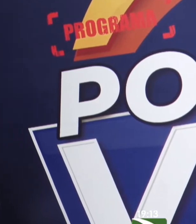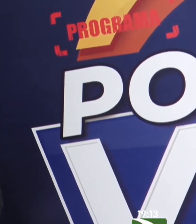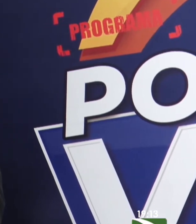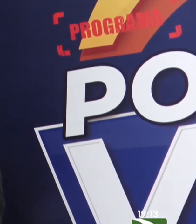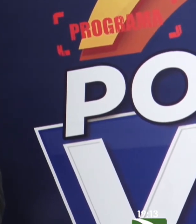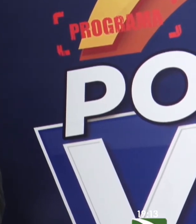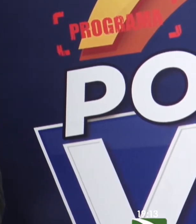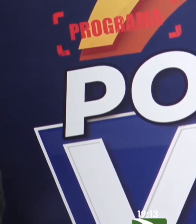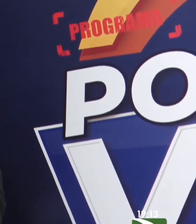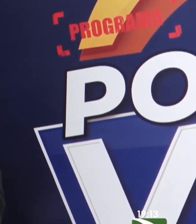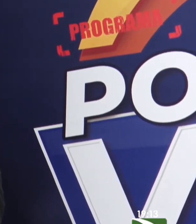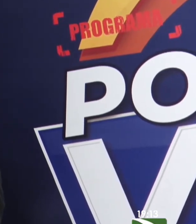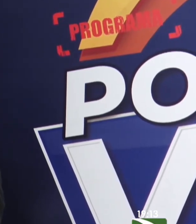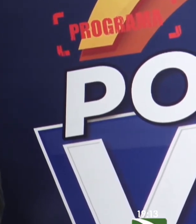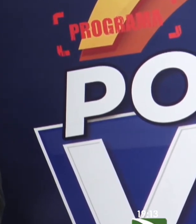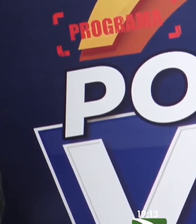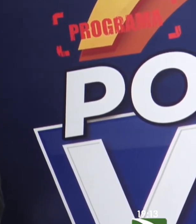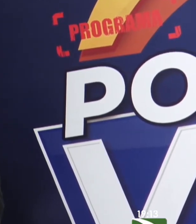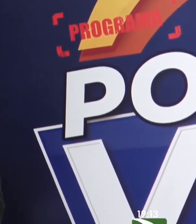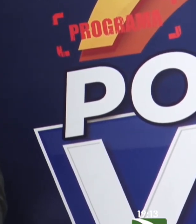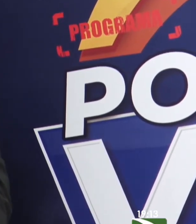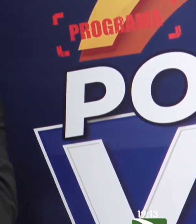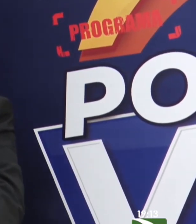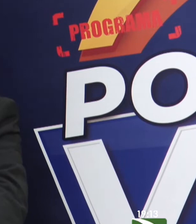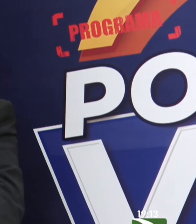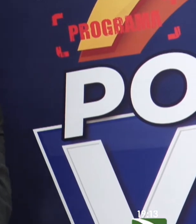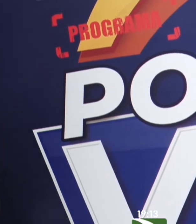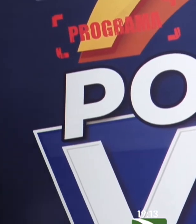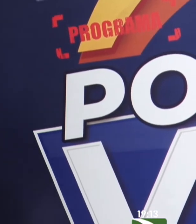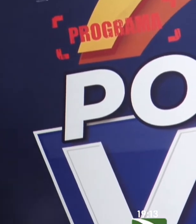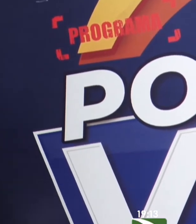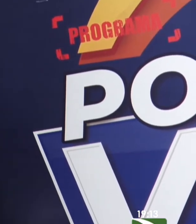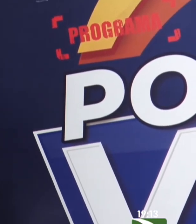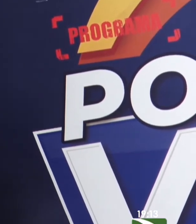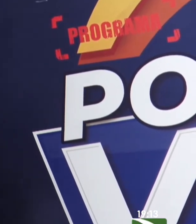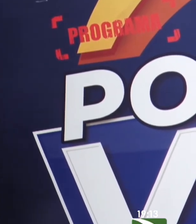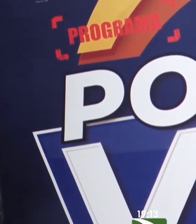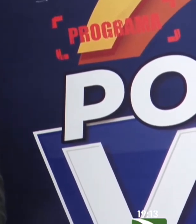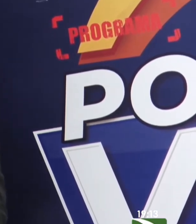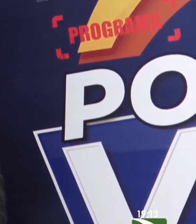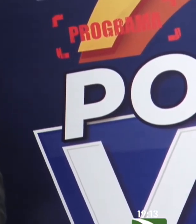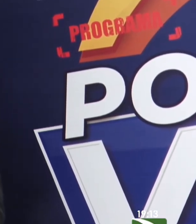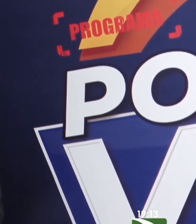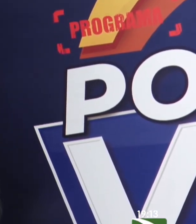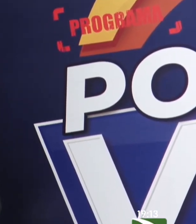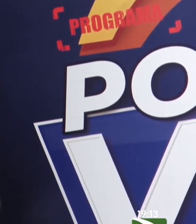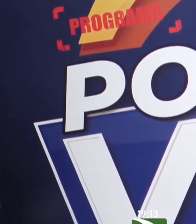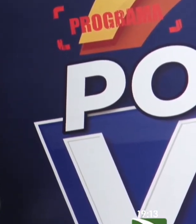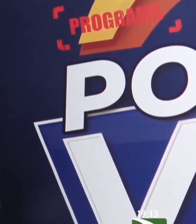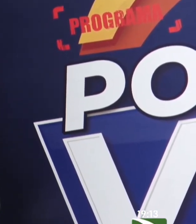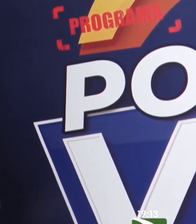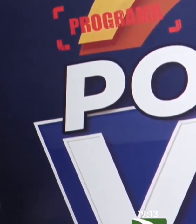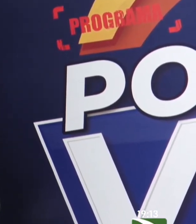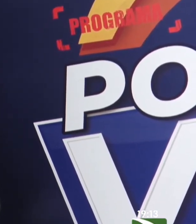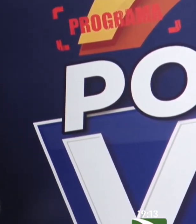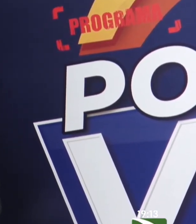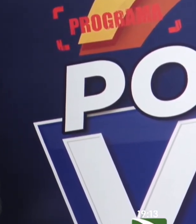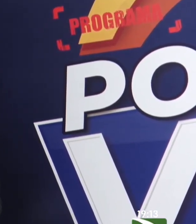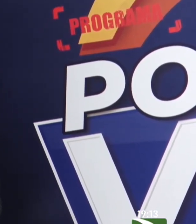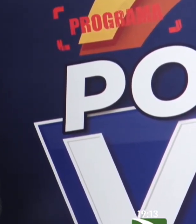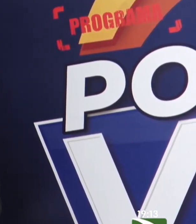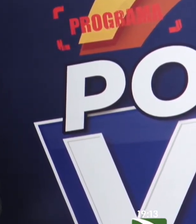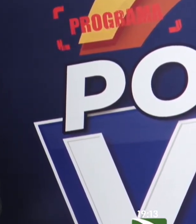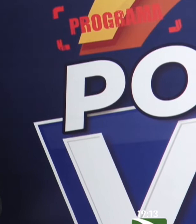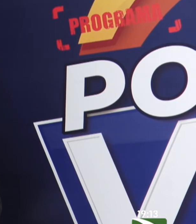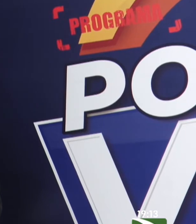Já perdi as contas. Eu já perdi as contas. Você gasta quanto de gasolina mensalmente? Conta pra mim no WhatsApp daqui da Rema TV. Olha